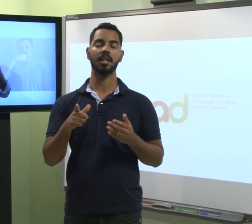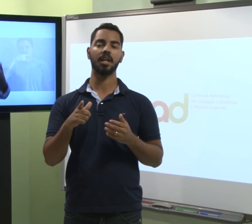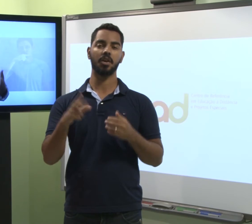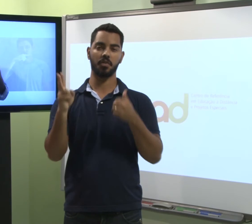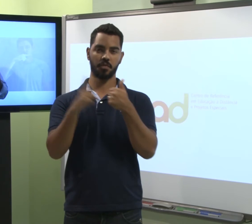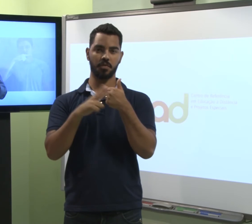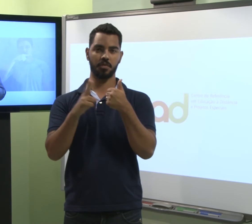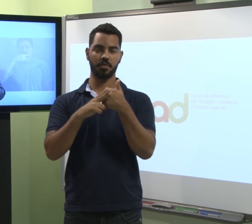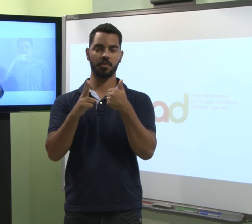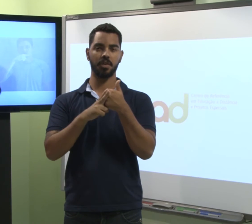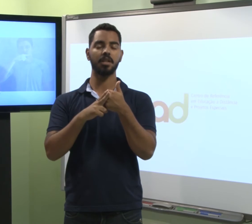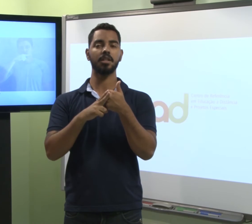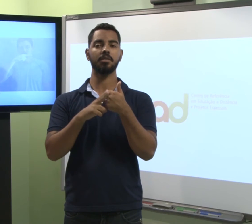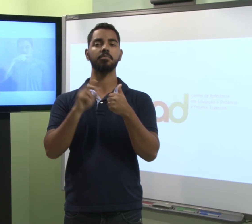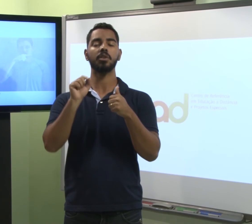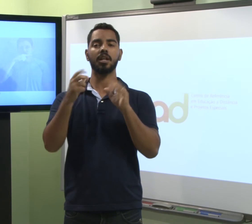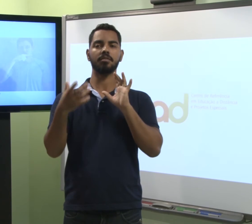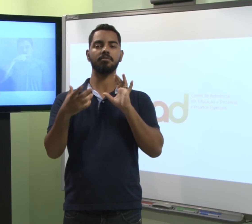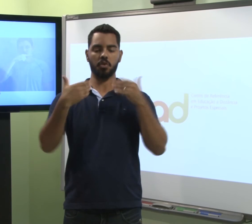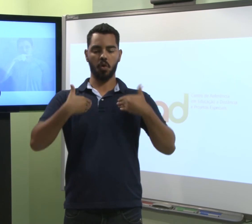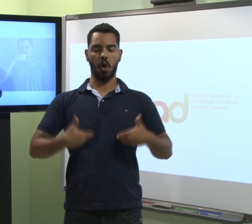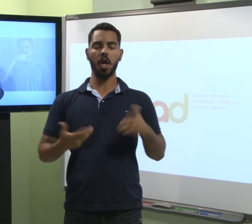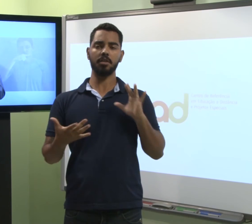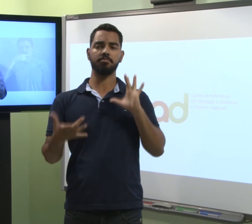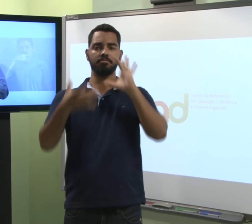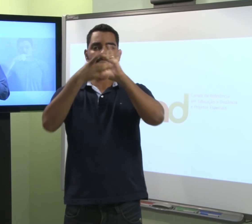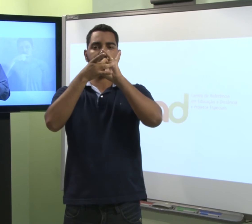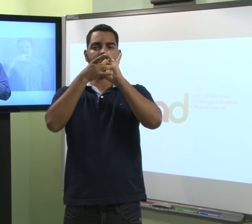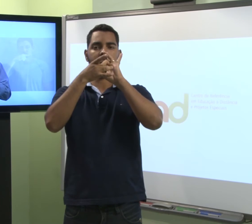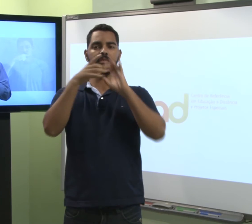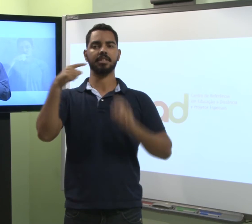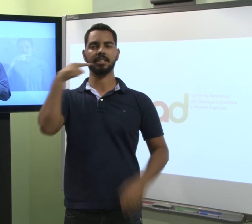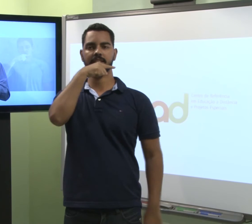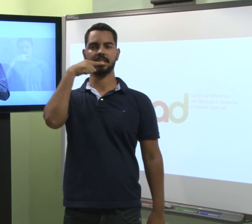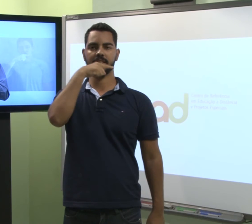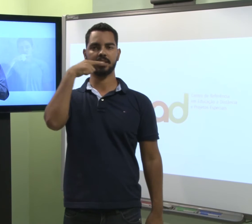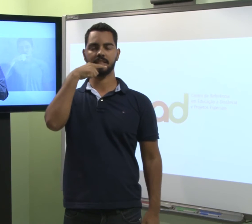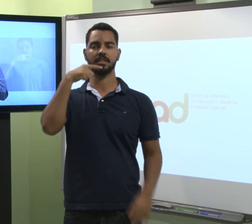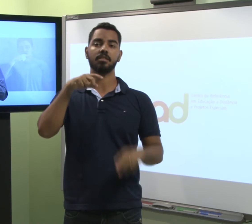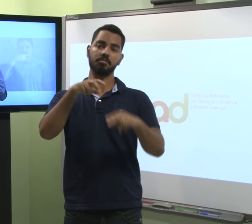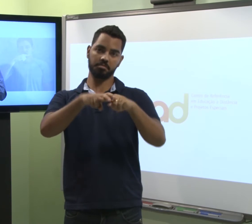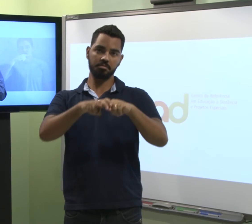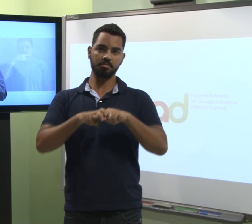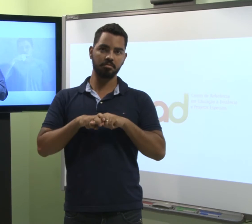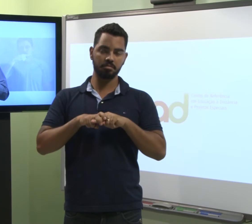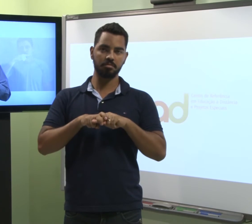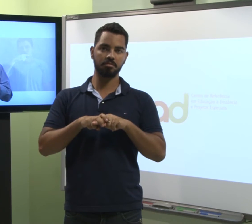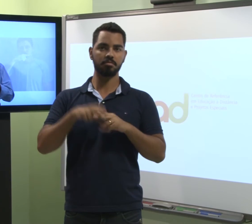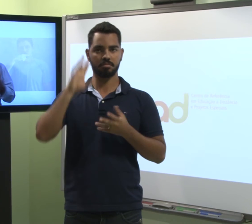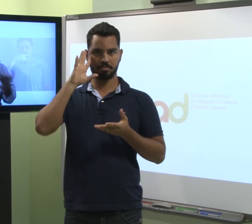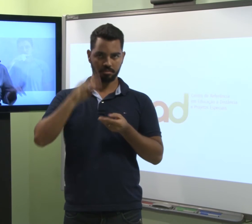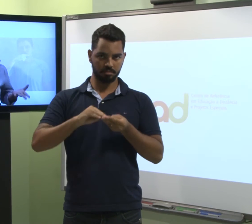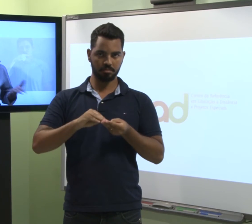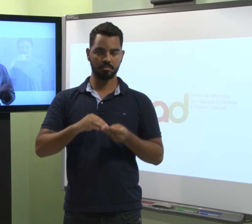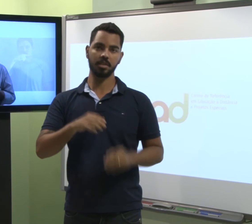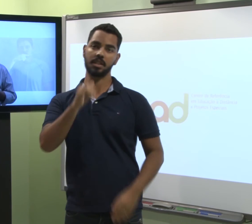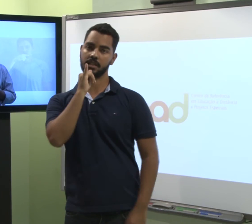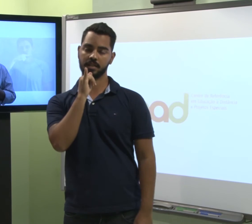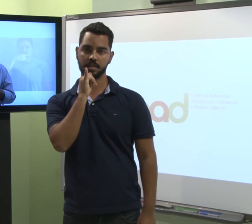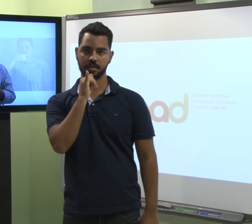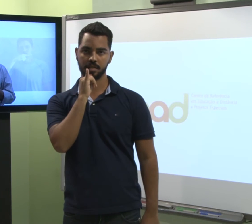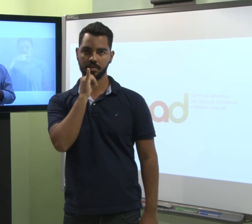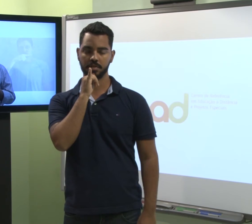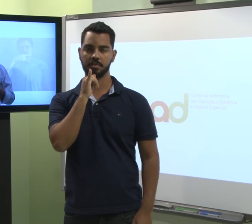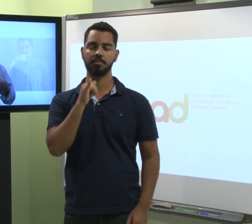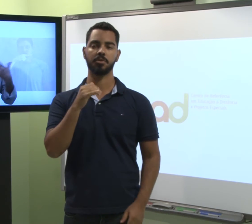está ancorado no corpo. Então, temos ainda aqui os exemplos de verbos ancorados